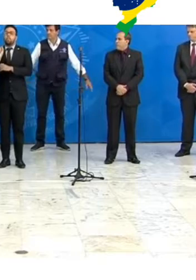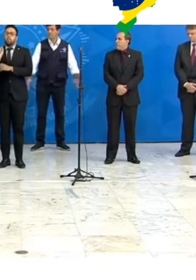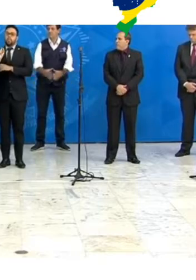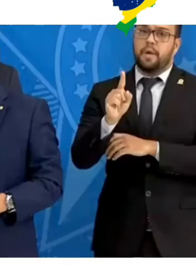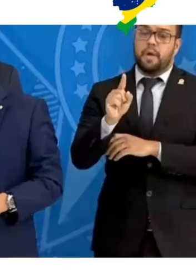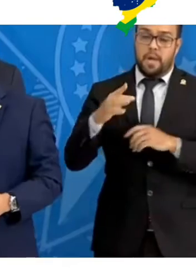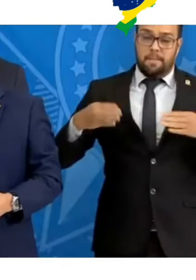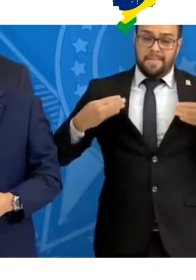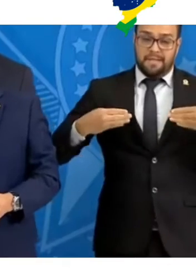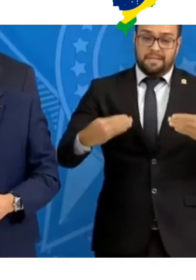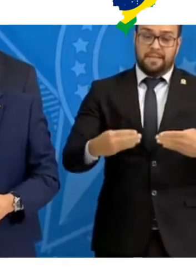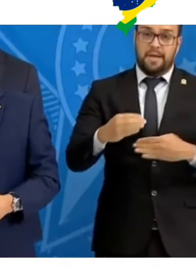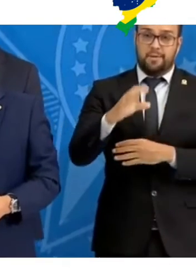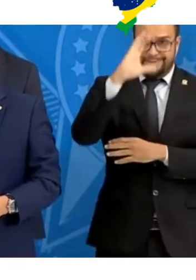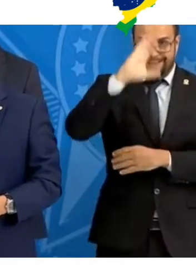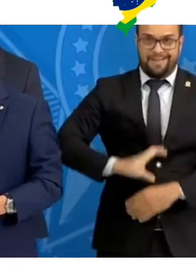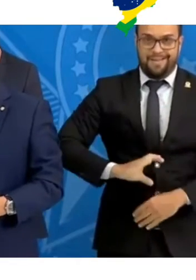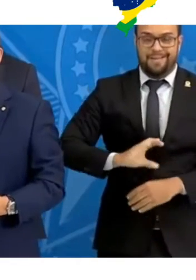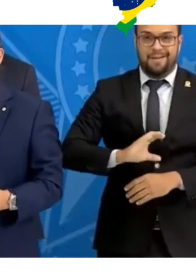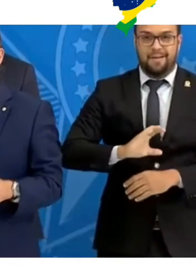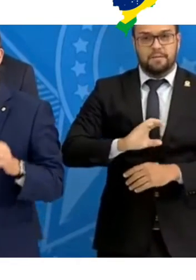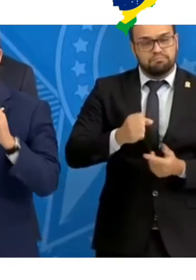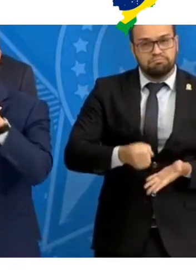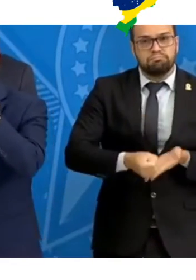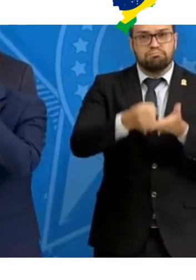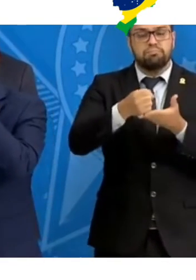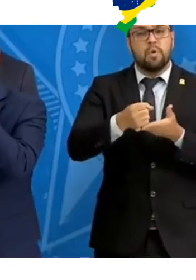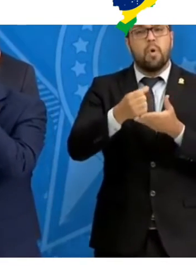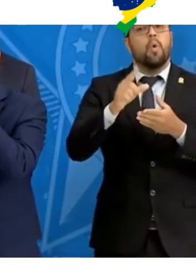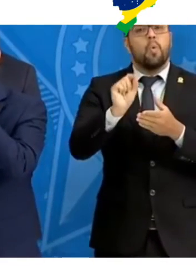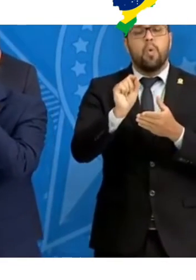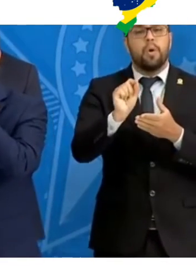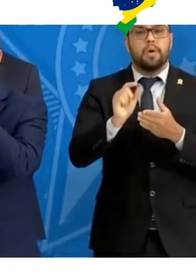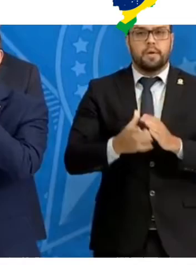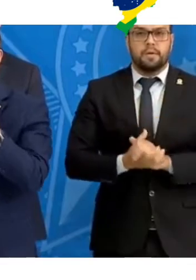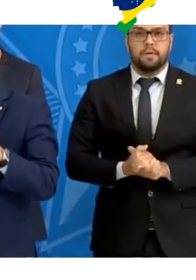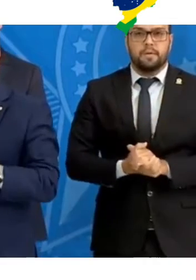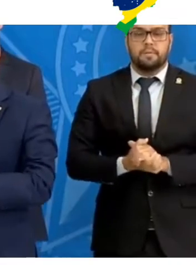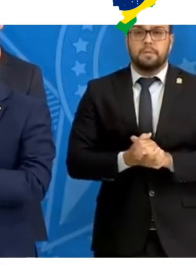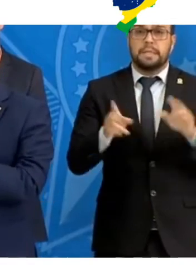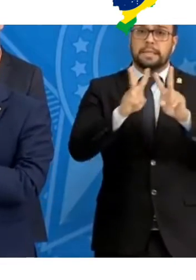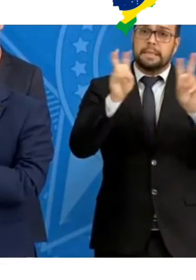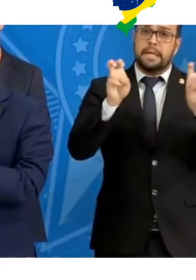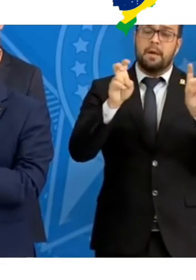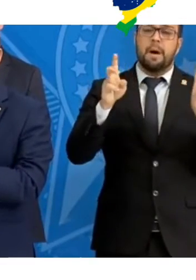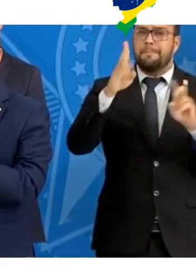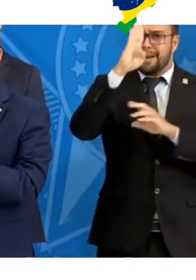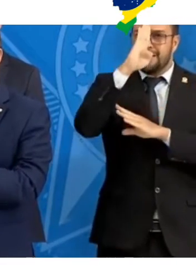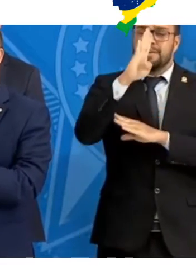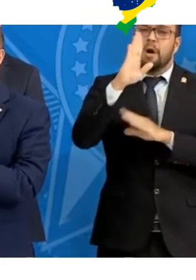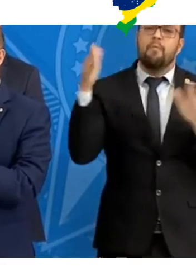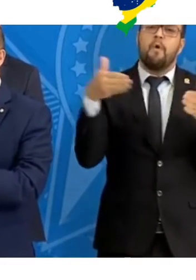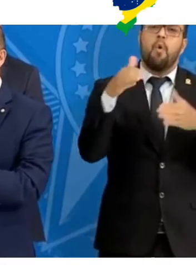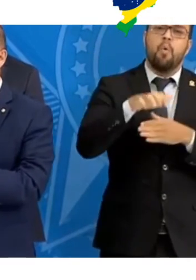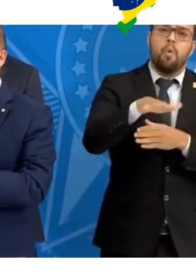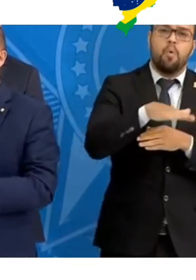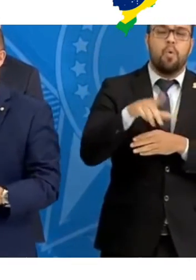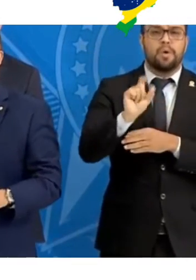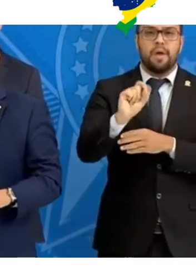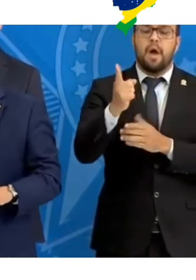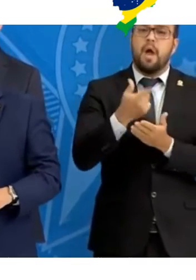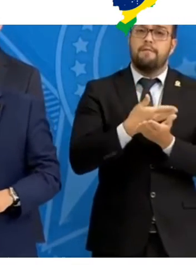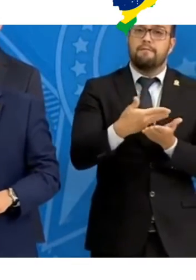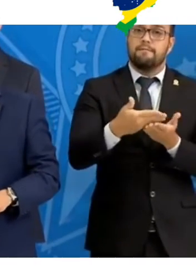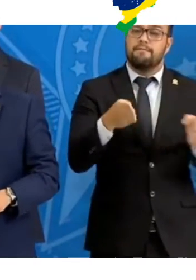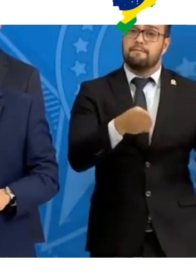da Cidadania a nossa contribuição no que diz respeito principalmente àquela fase etária